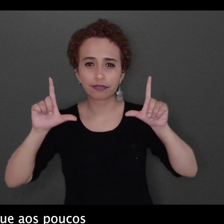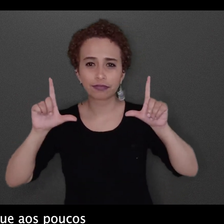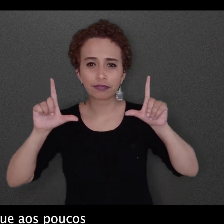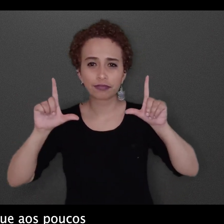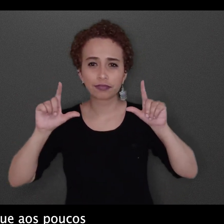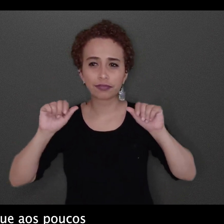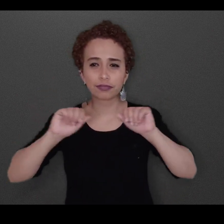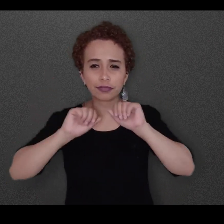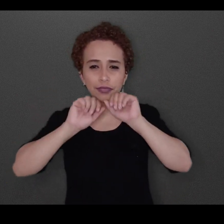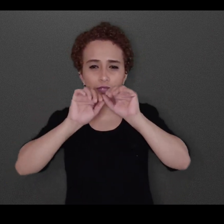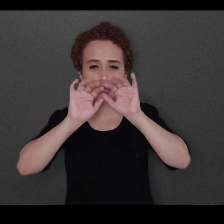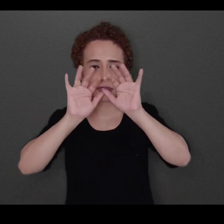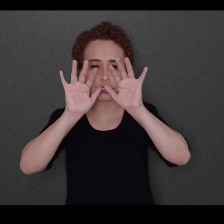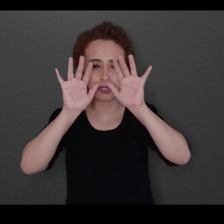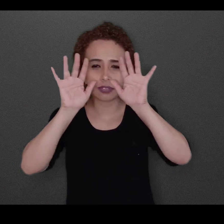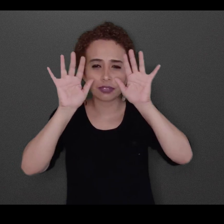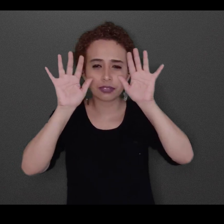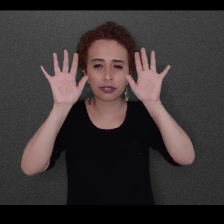vai se definindo.